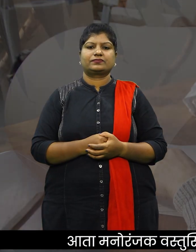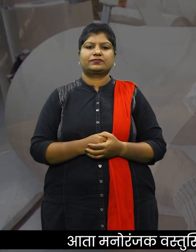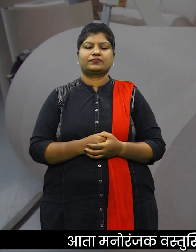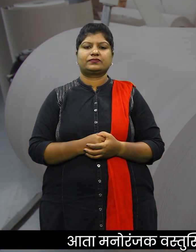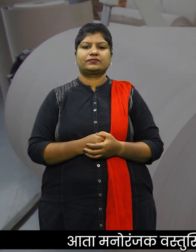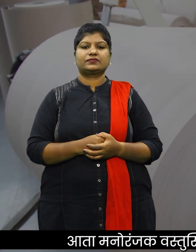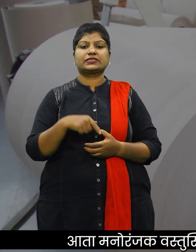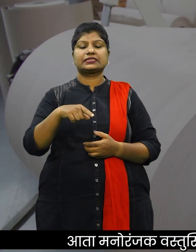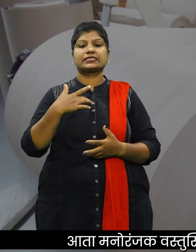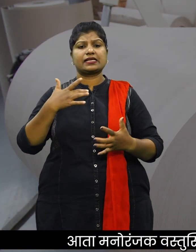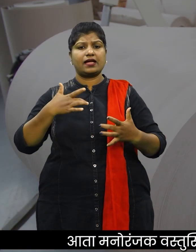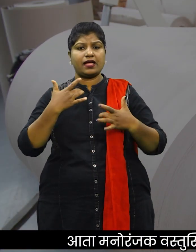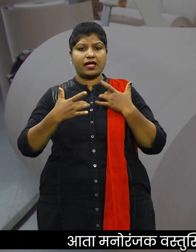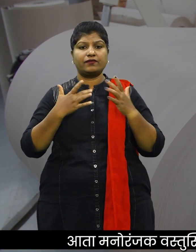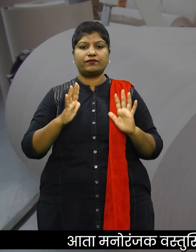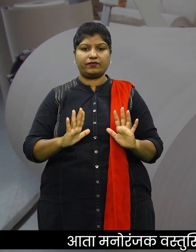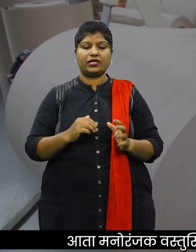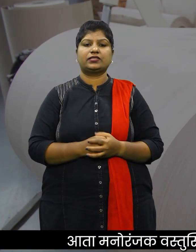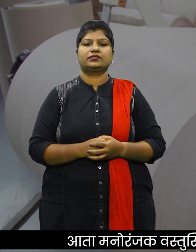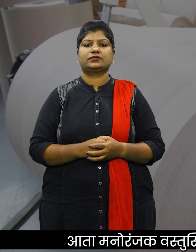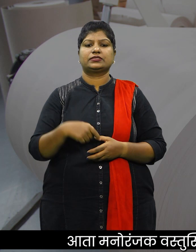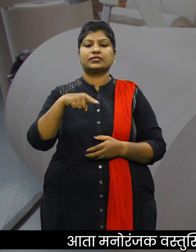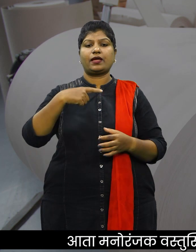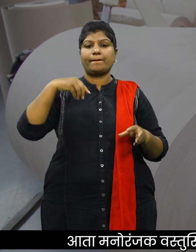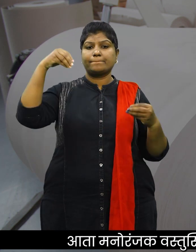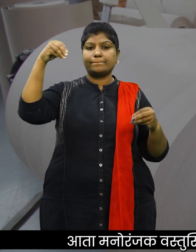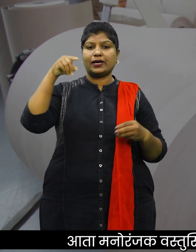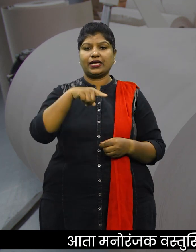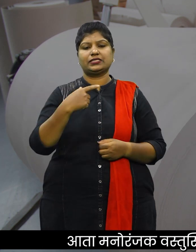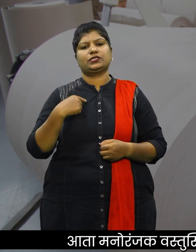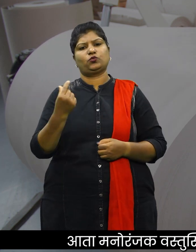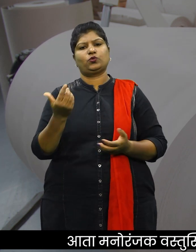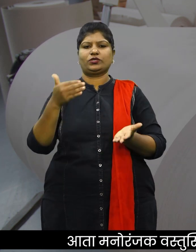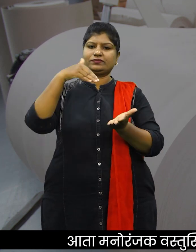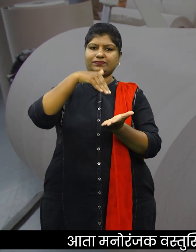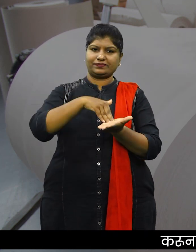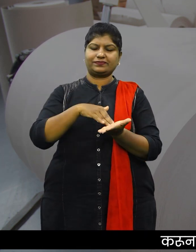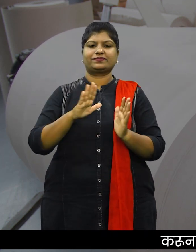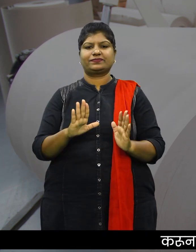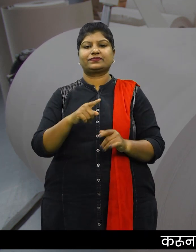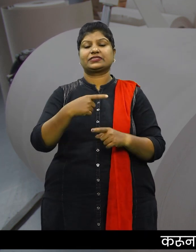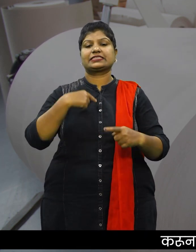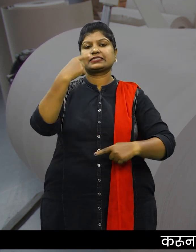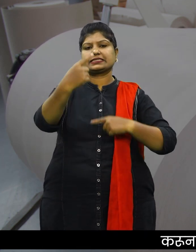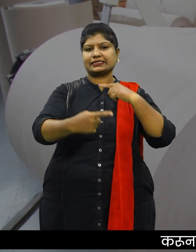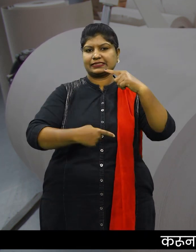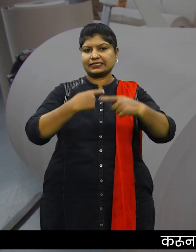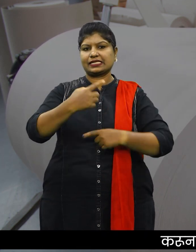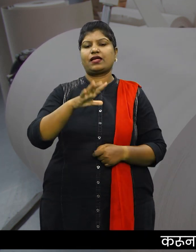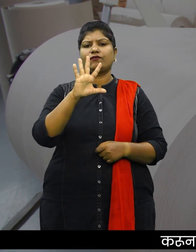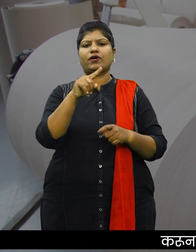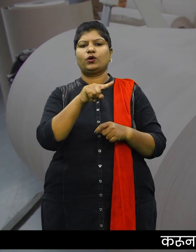आता मनोरंजक वस्तुस्थिती अशी आहे की कागदाचा 5 ते 7 TI पुनर्वापर करून पुन्हा वापरला जाऊ